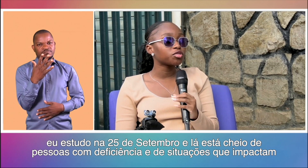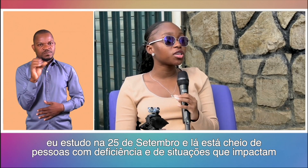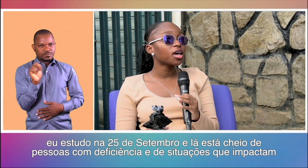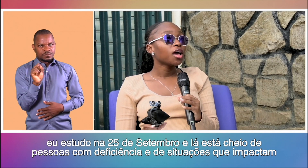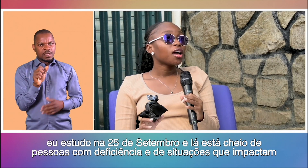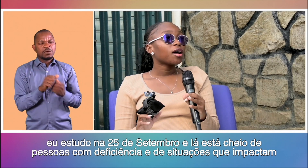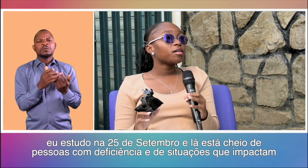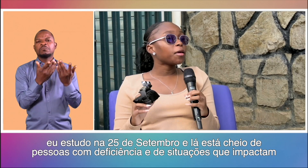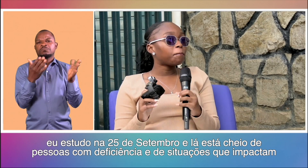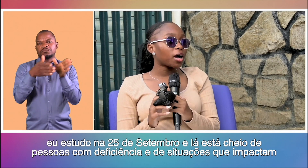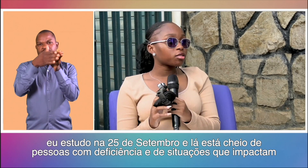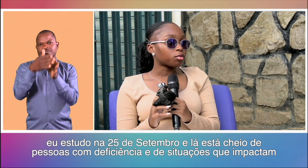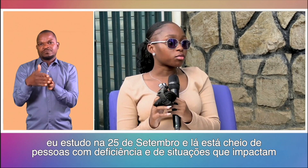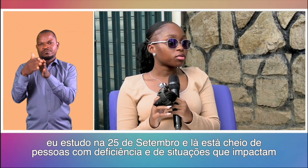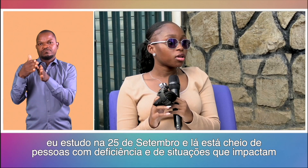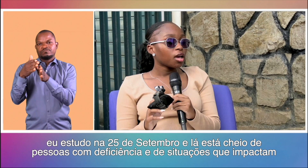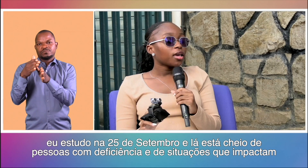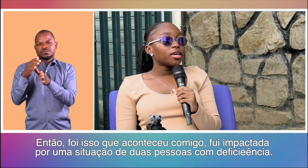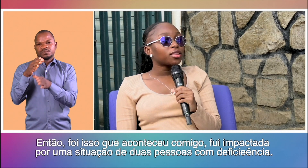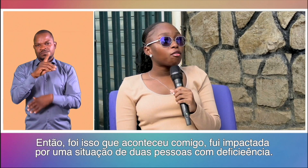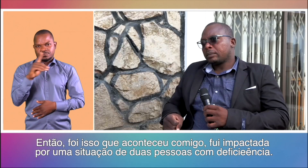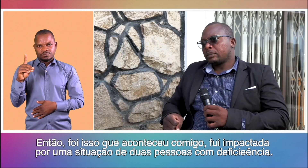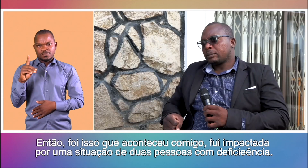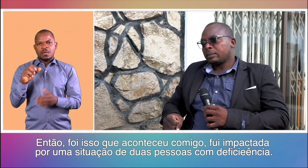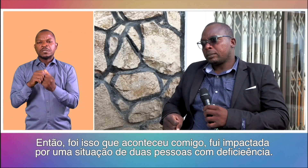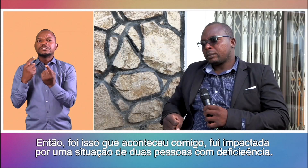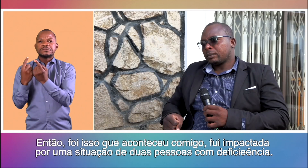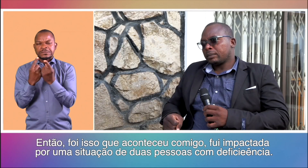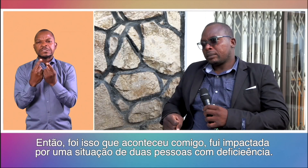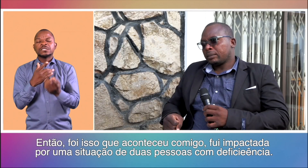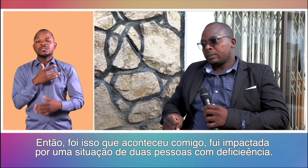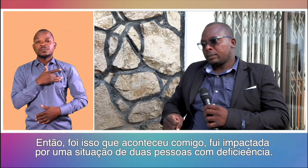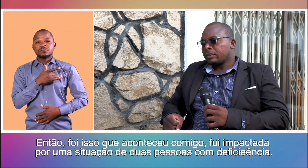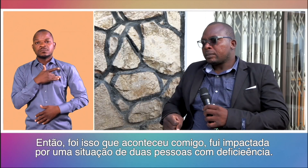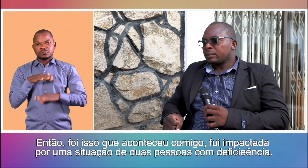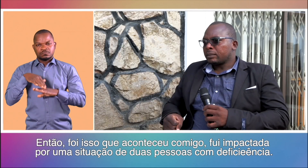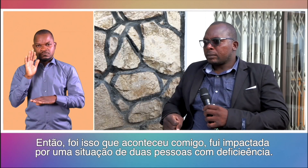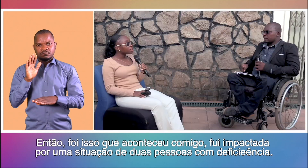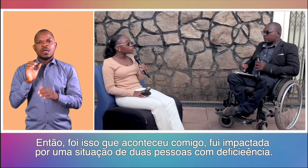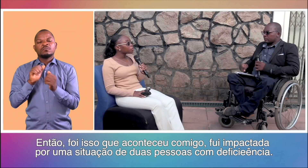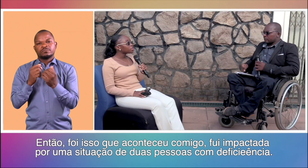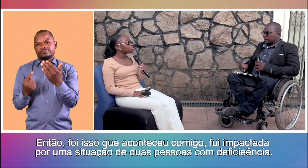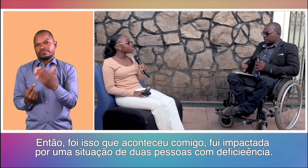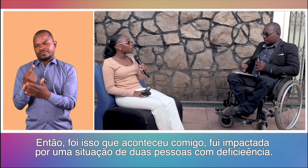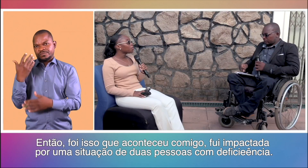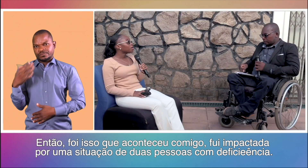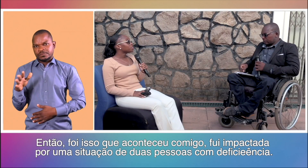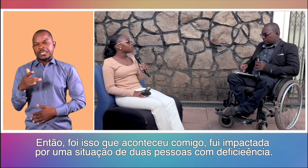que impactam. E então foi isso que aconteceu comigo. Eu fui impactada por uma situação